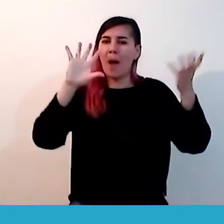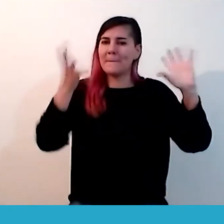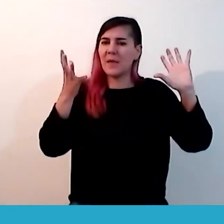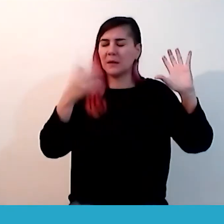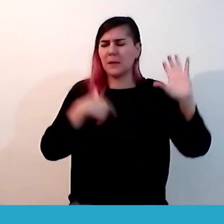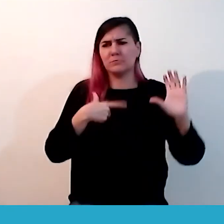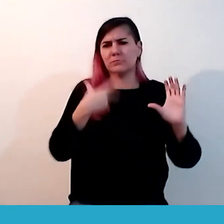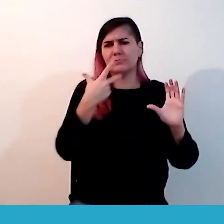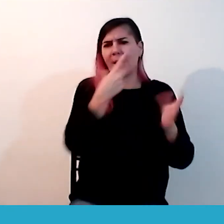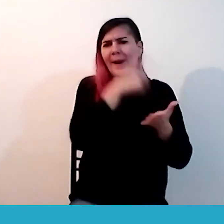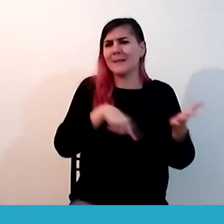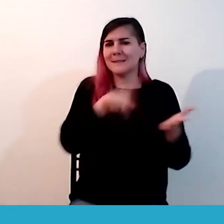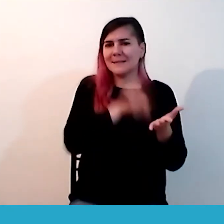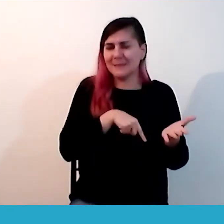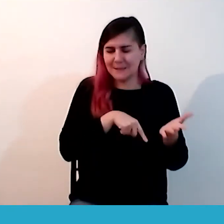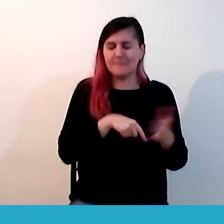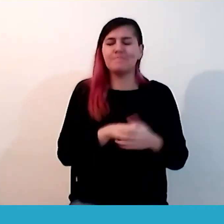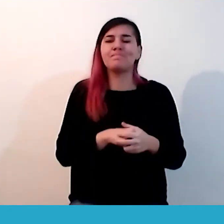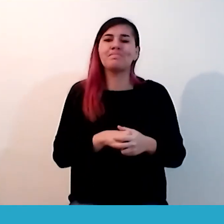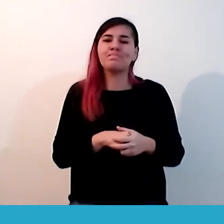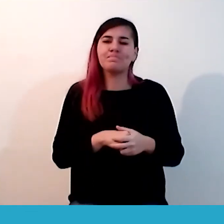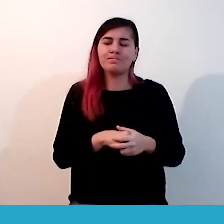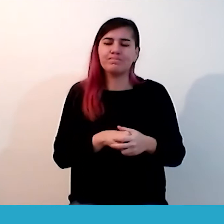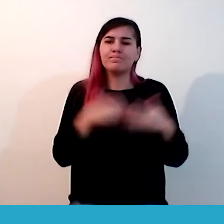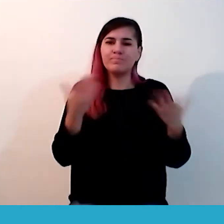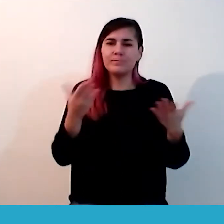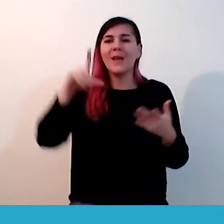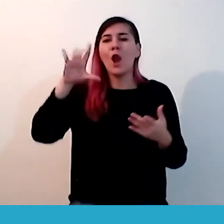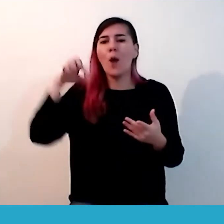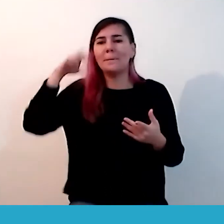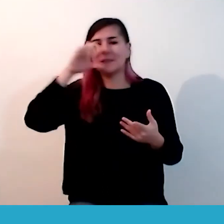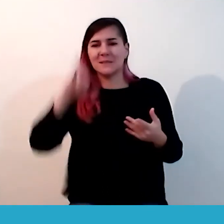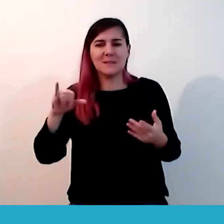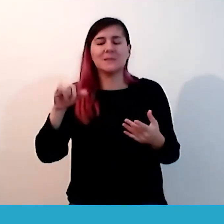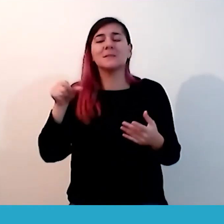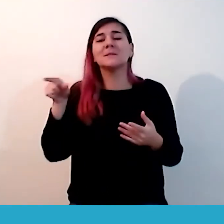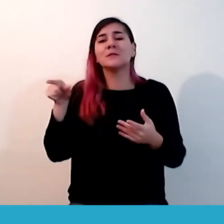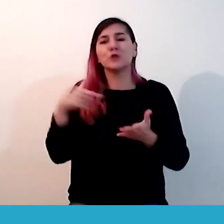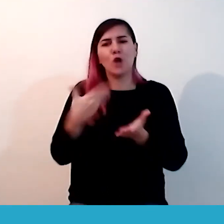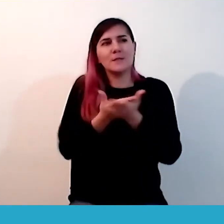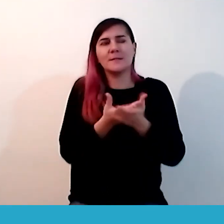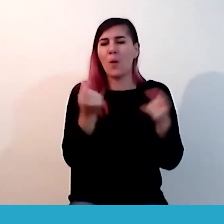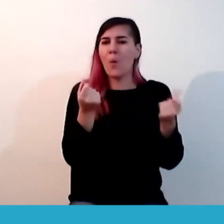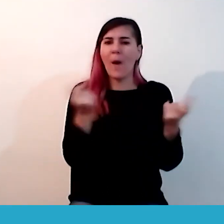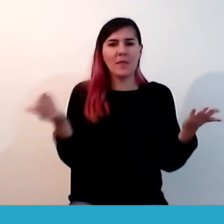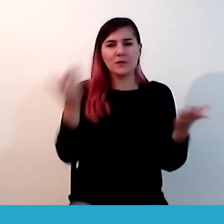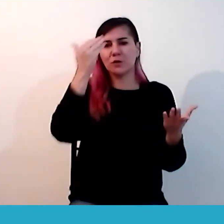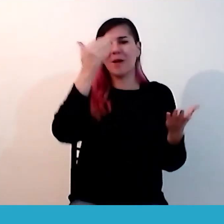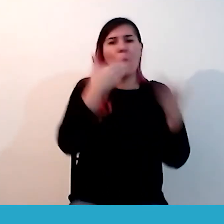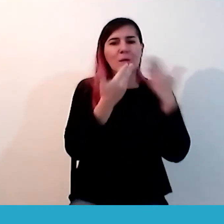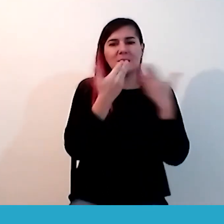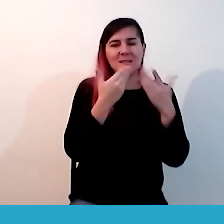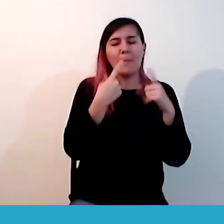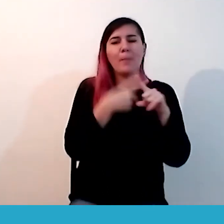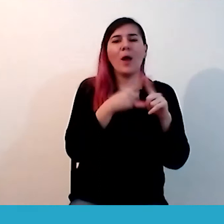al artículo 17 de la Ley 10.208. López María Eugenia solicita la invalidación de esta vía pública por el artículo